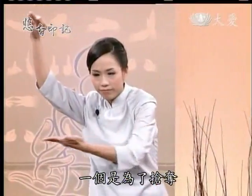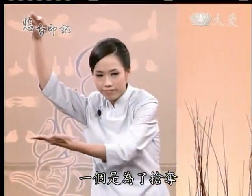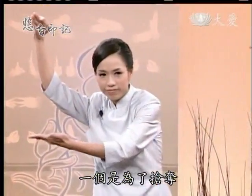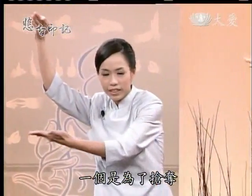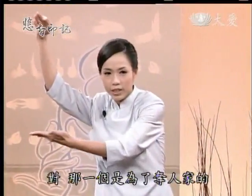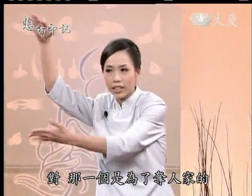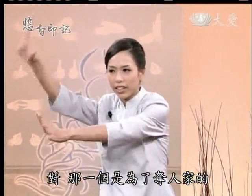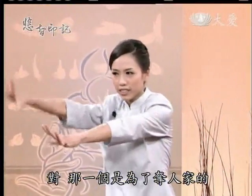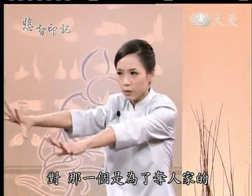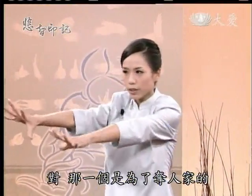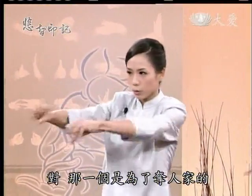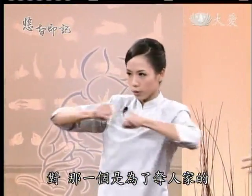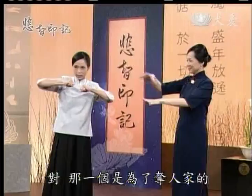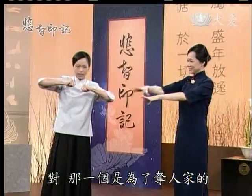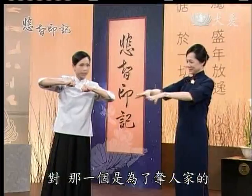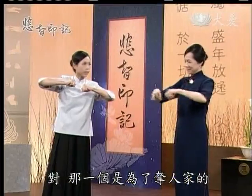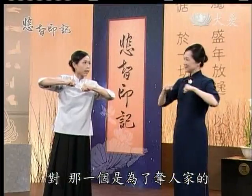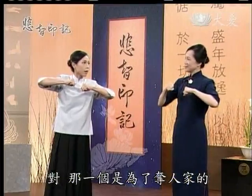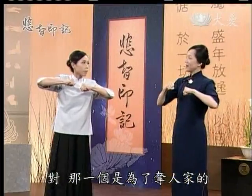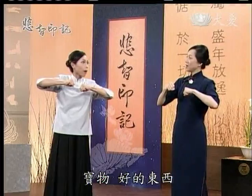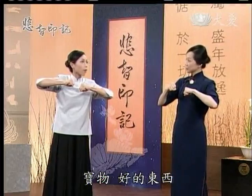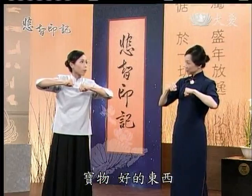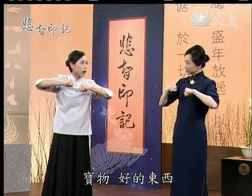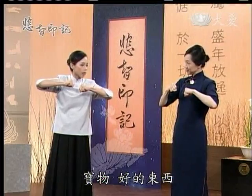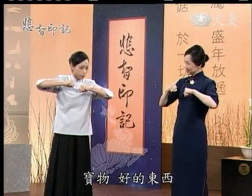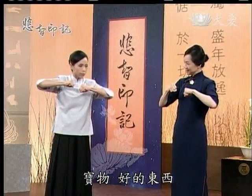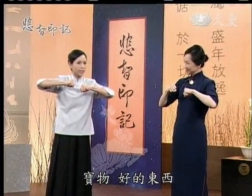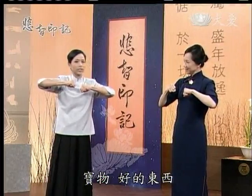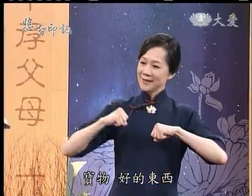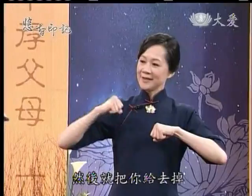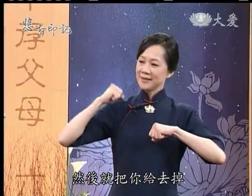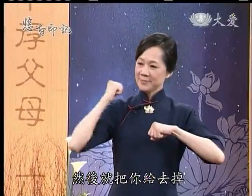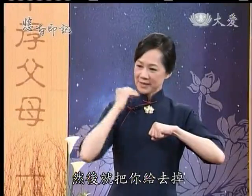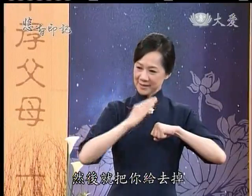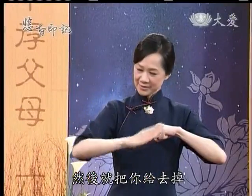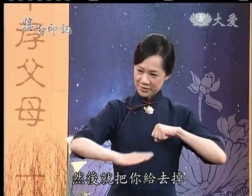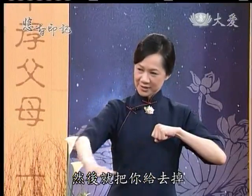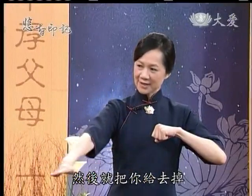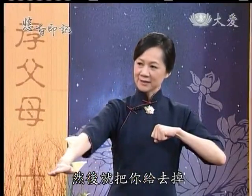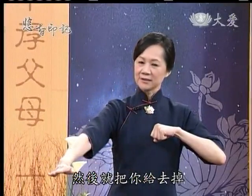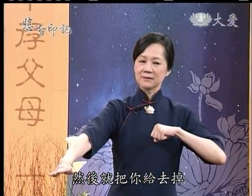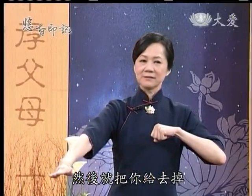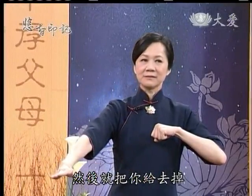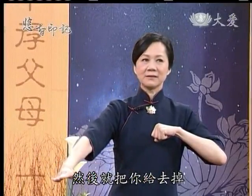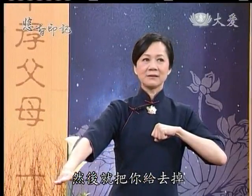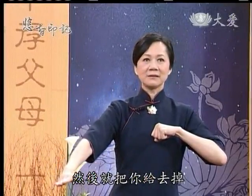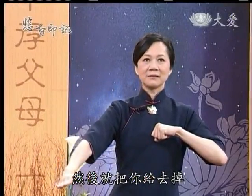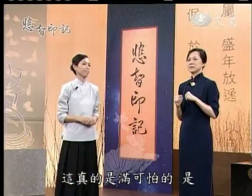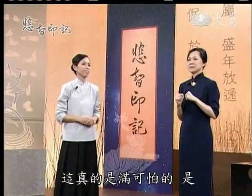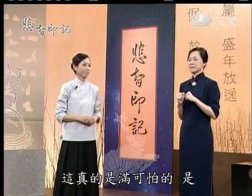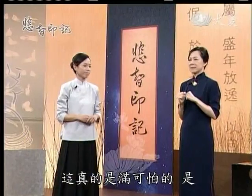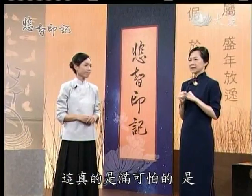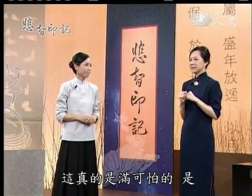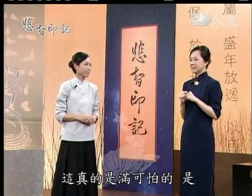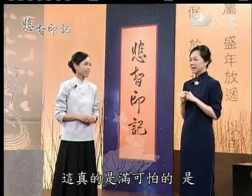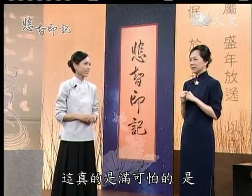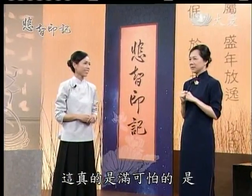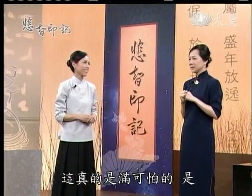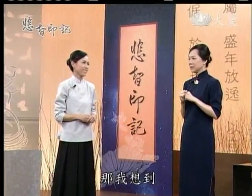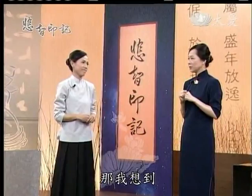夺， 对，那一个是为了夺人家的 好的东西， 好的东西，然后就把你去掉。 这真的是蛮可怕的。 是， 那